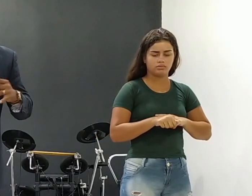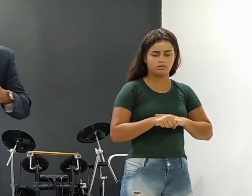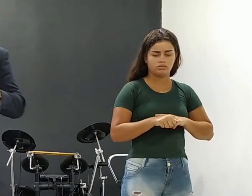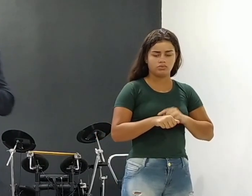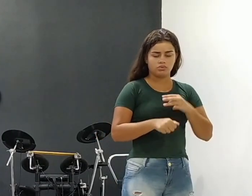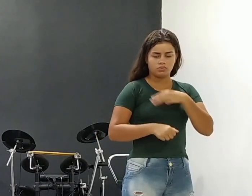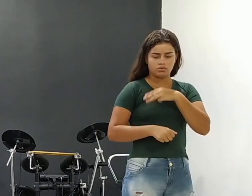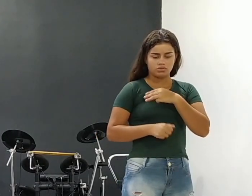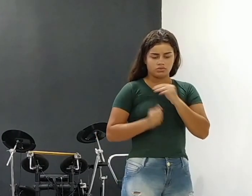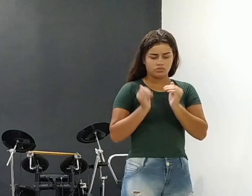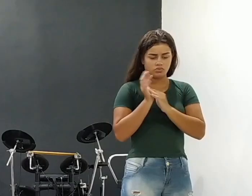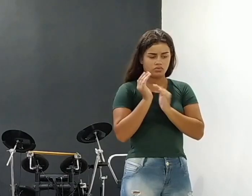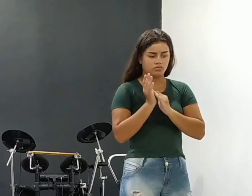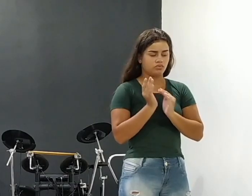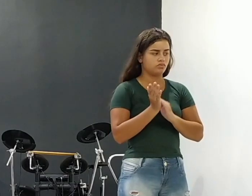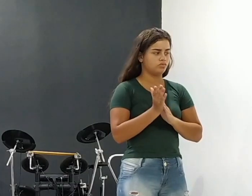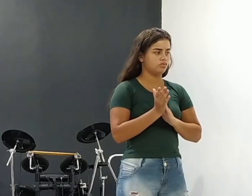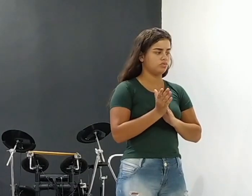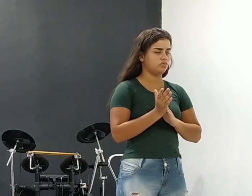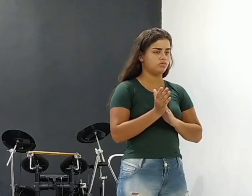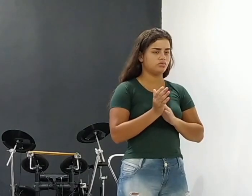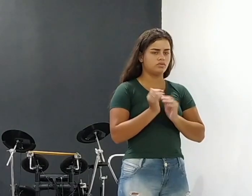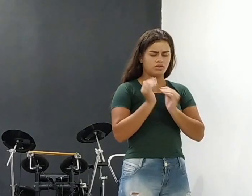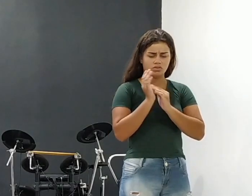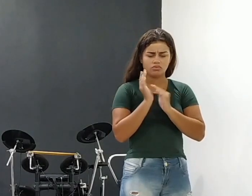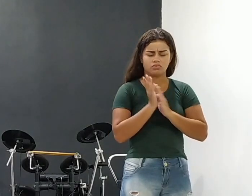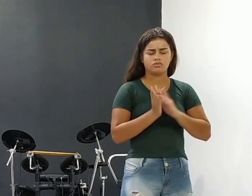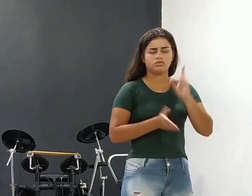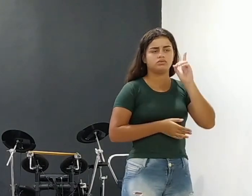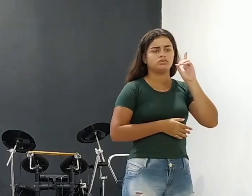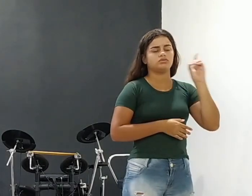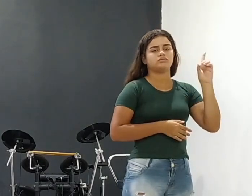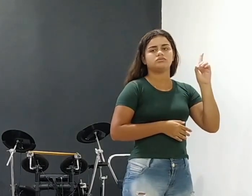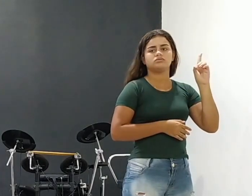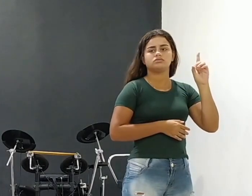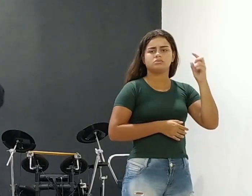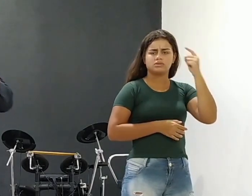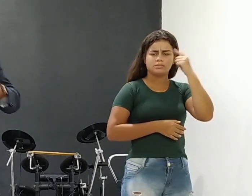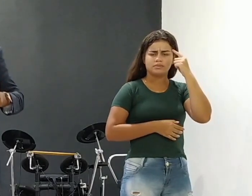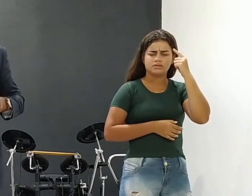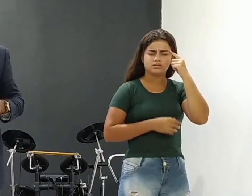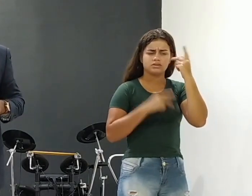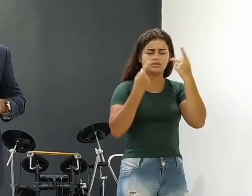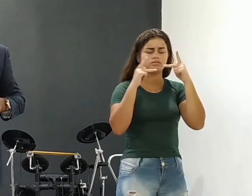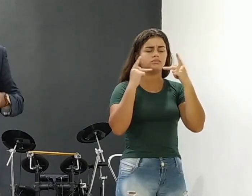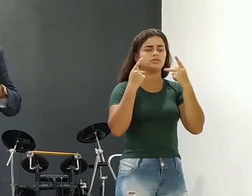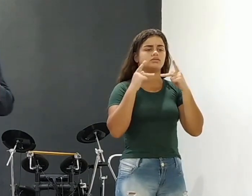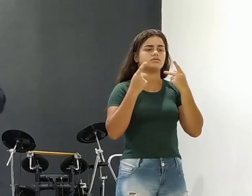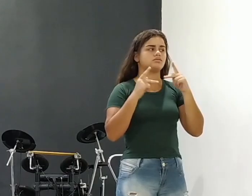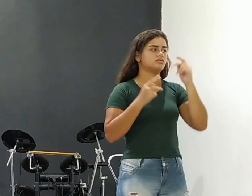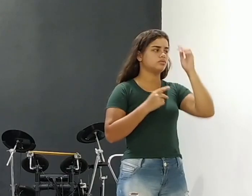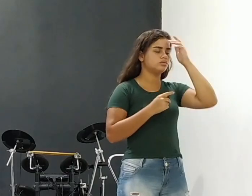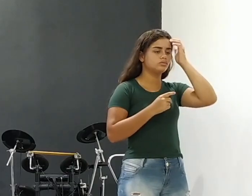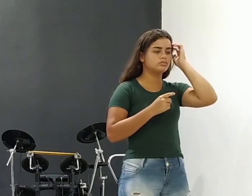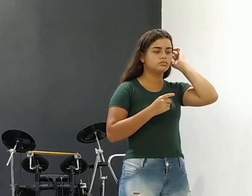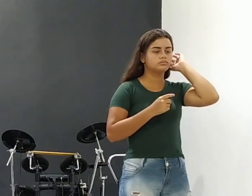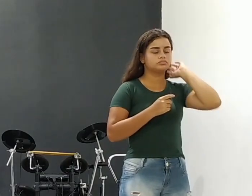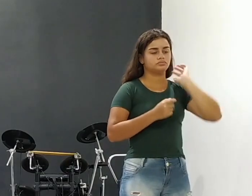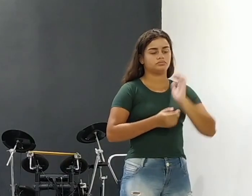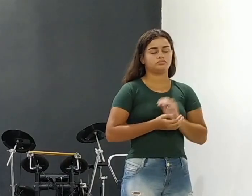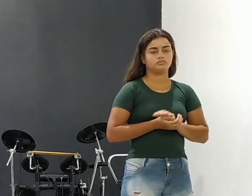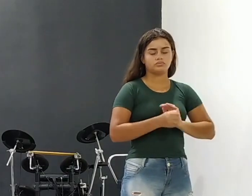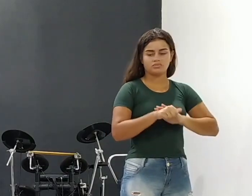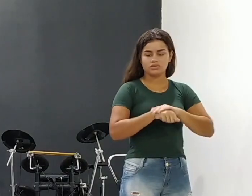Louvor, estiver louvando a Deus, que você possa meditar nessa palavra. Essa noite, irmãos, é